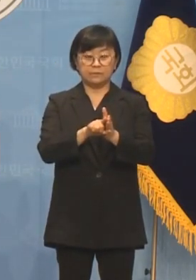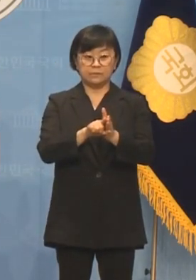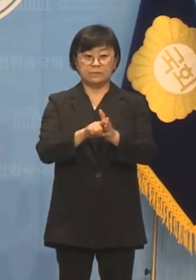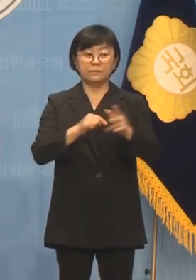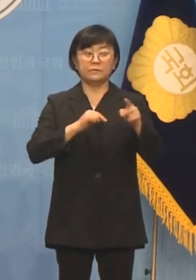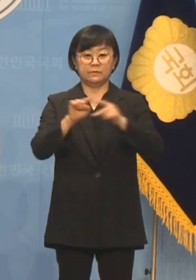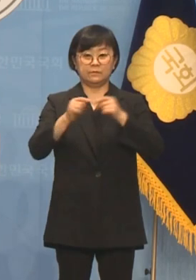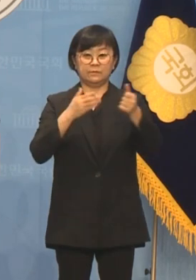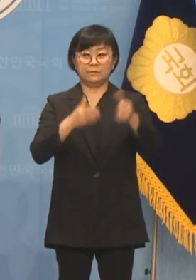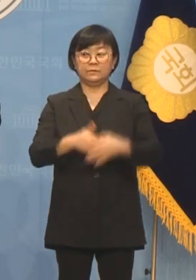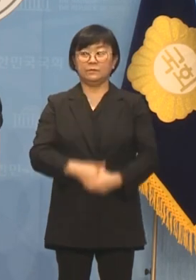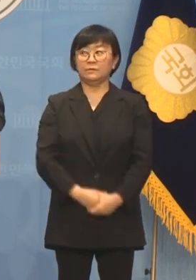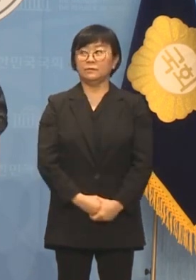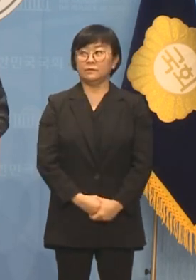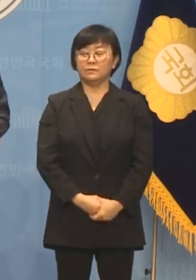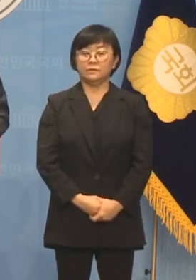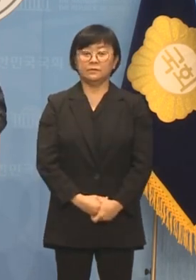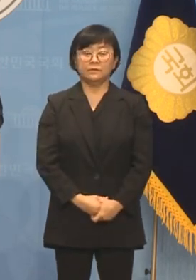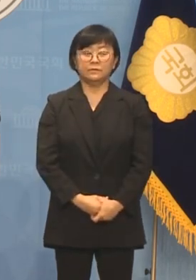양해